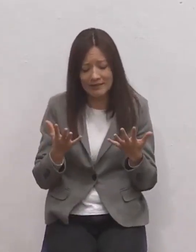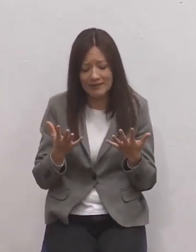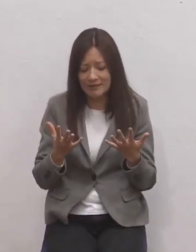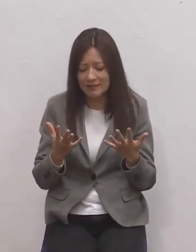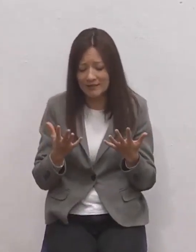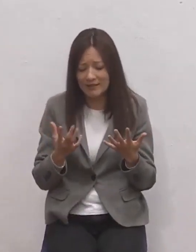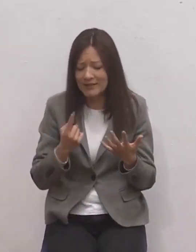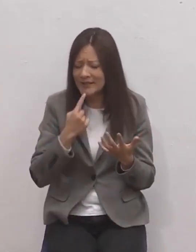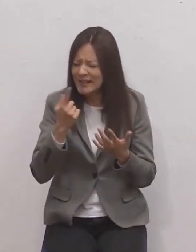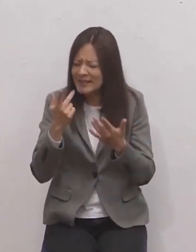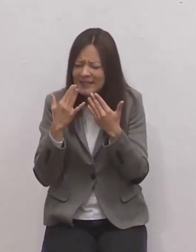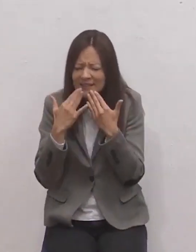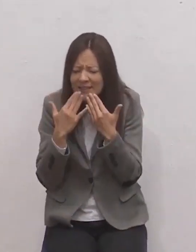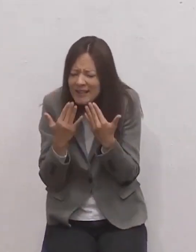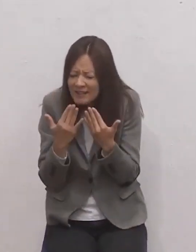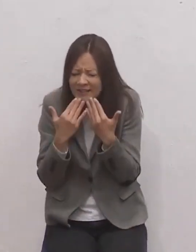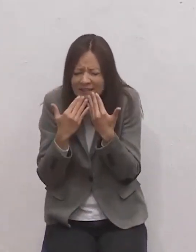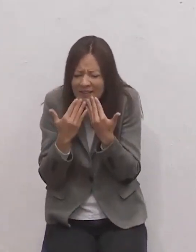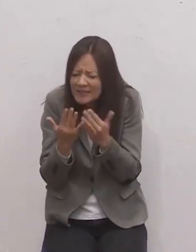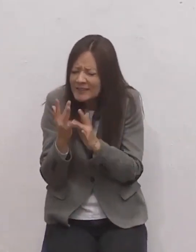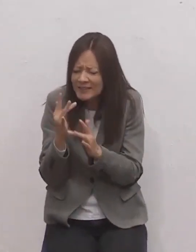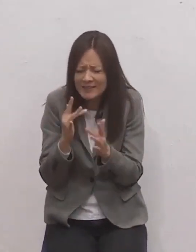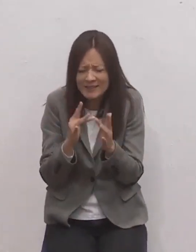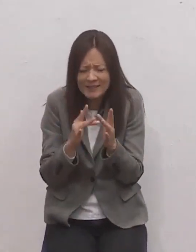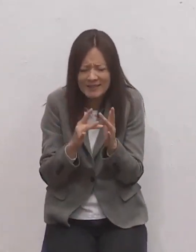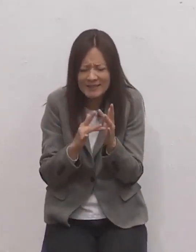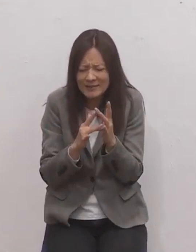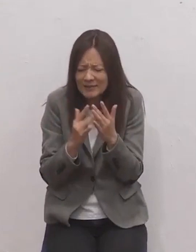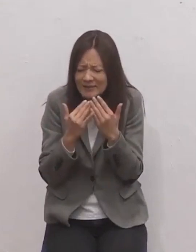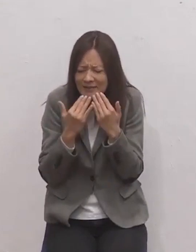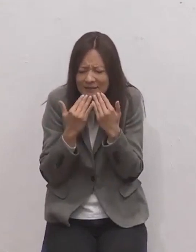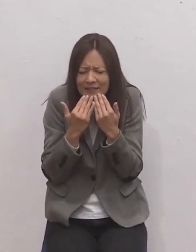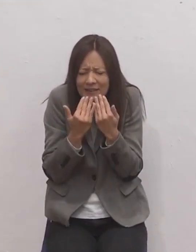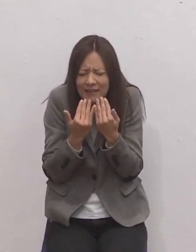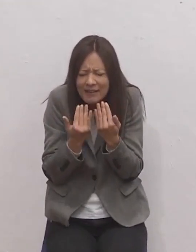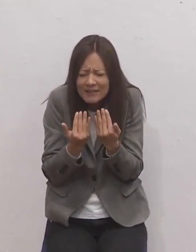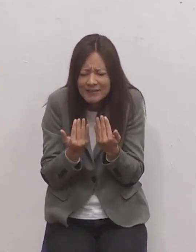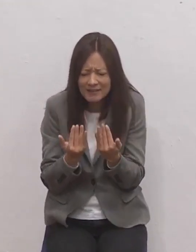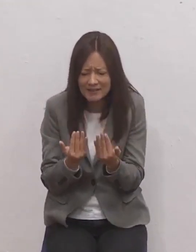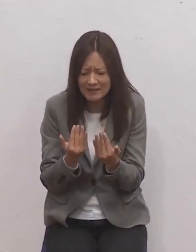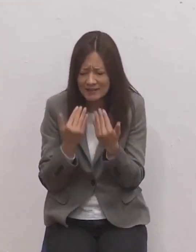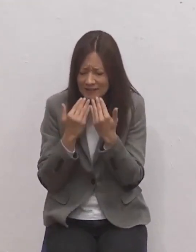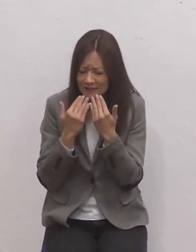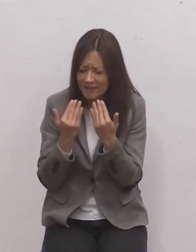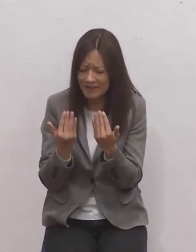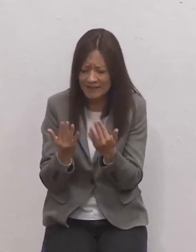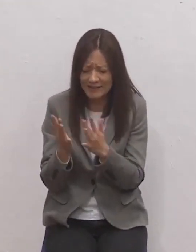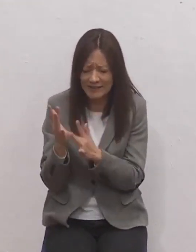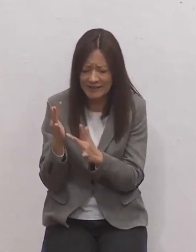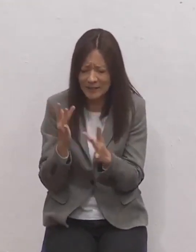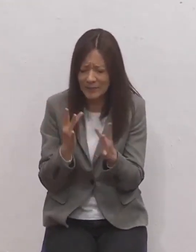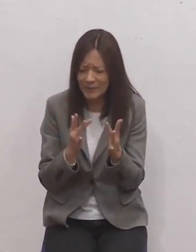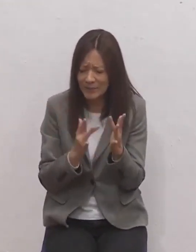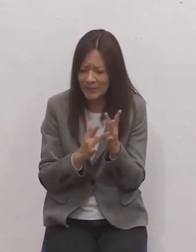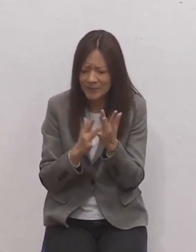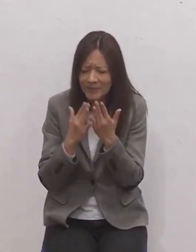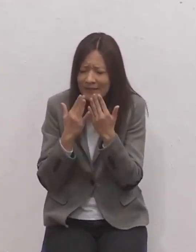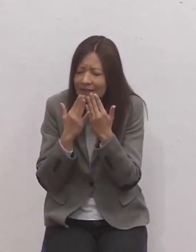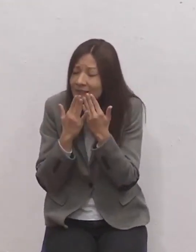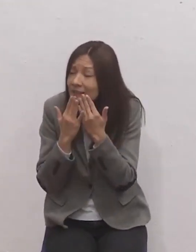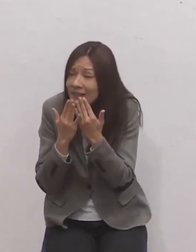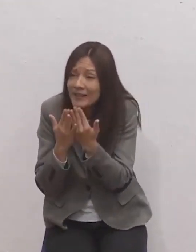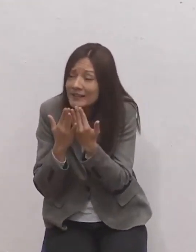para decirte que gracias, Jesús. Gracias, gracias, gracias. Gracias, Jesús. Gracias,